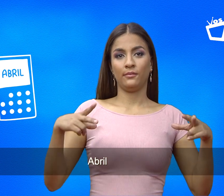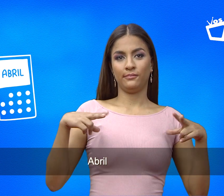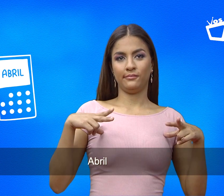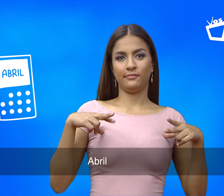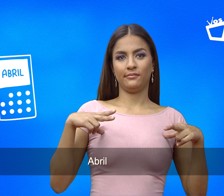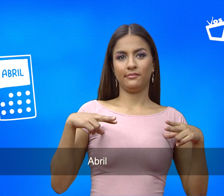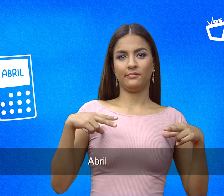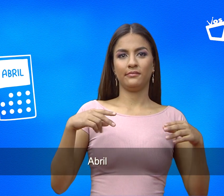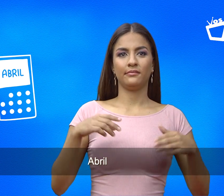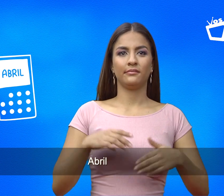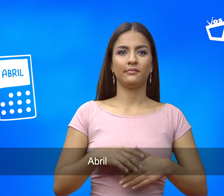abril